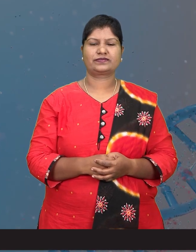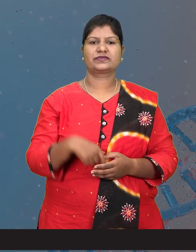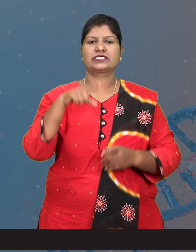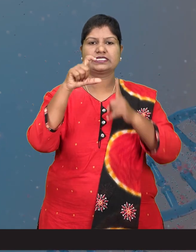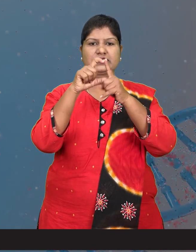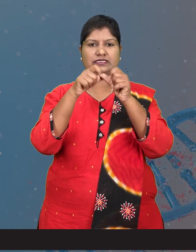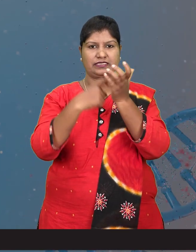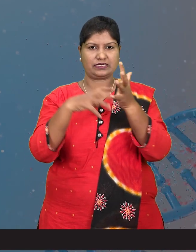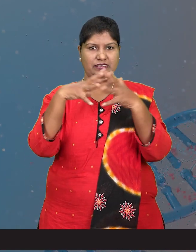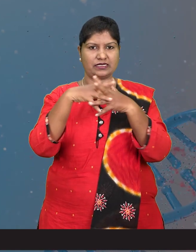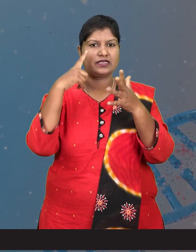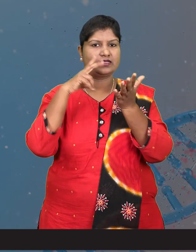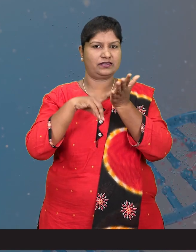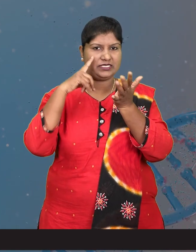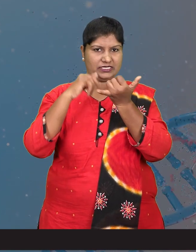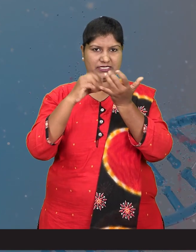डार्विनाद